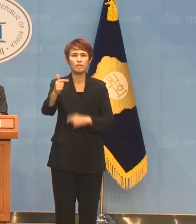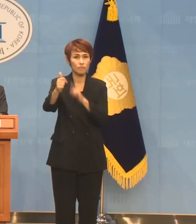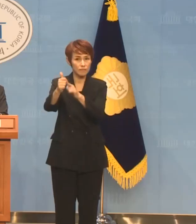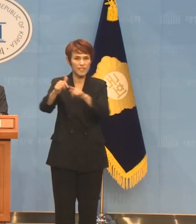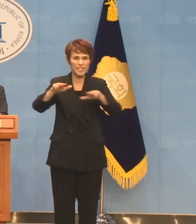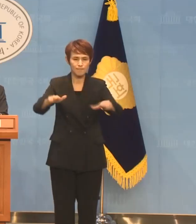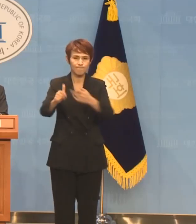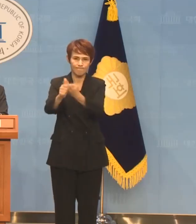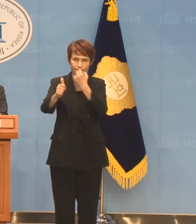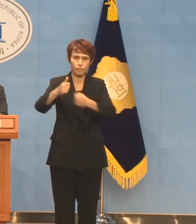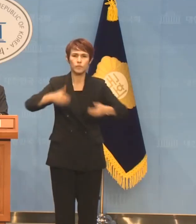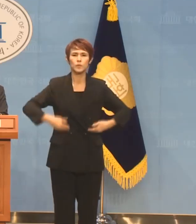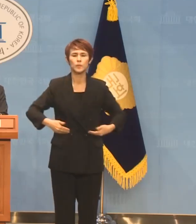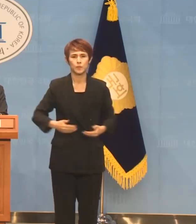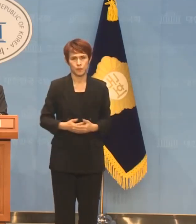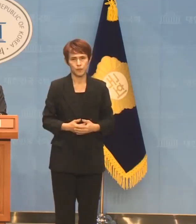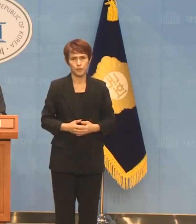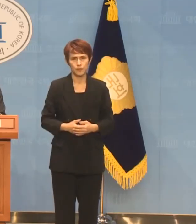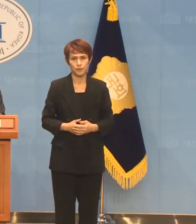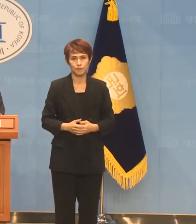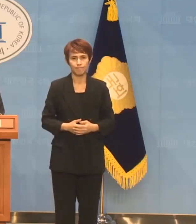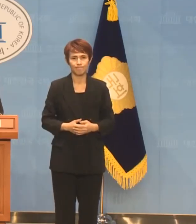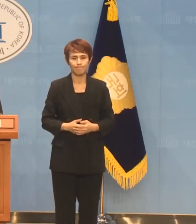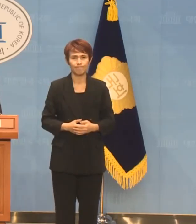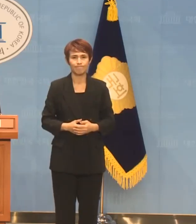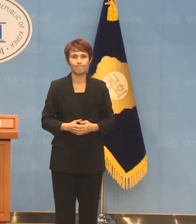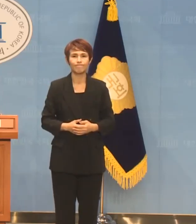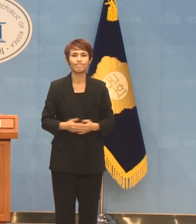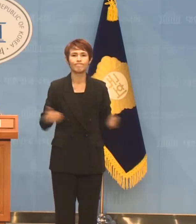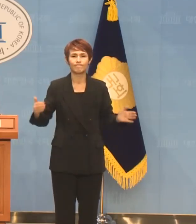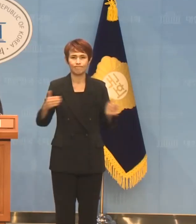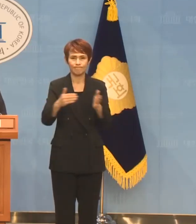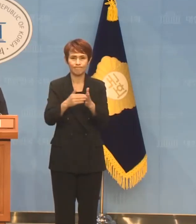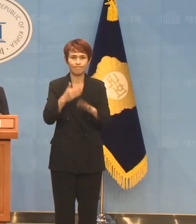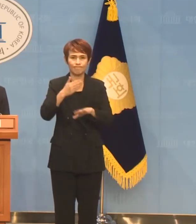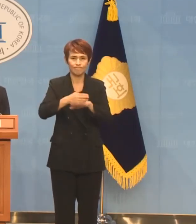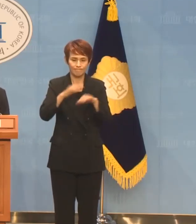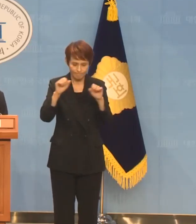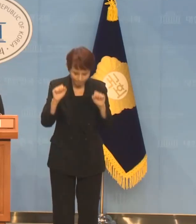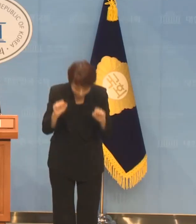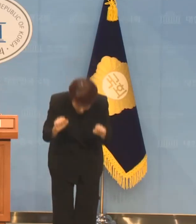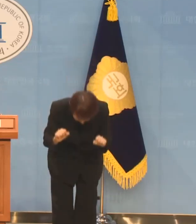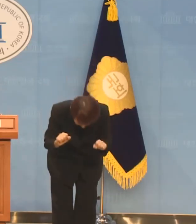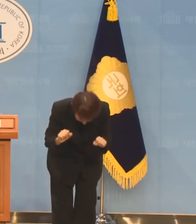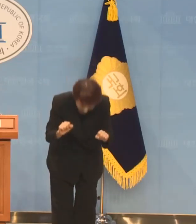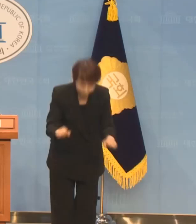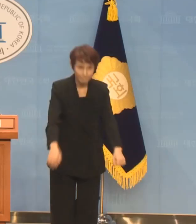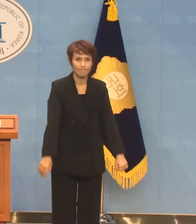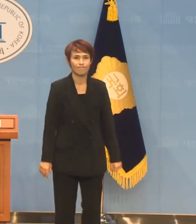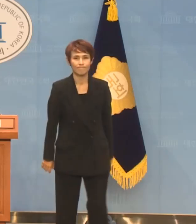총리를 즉각 탄핵해야 합니다. 이상 브리핑 마치겠습니다. 고맙습니다.